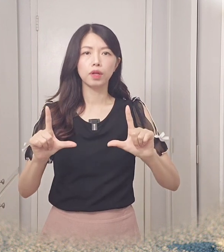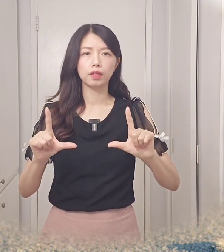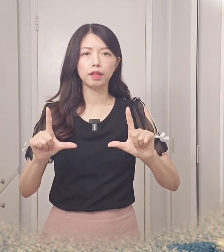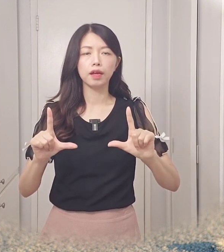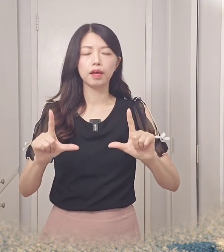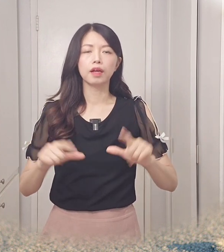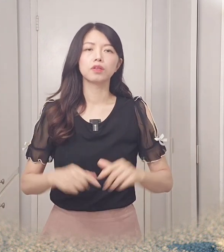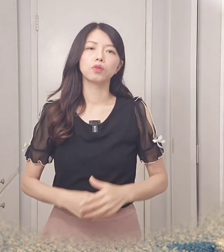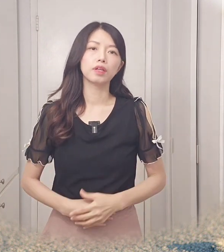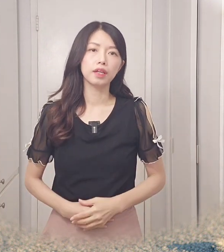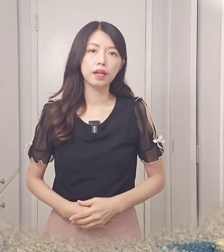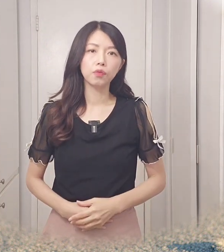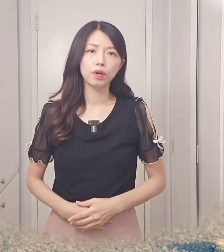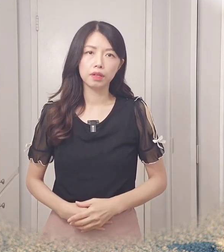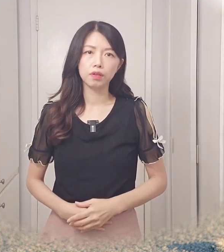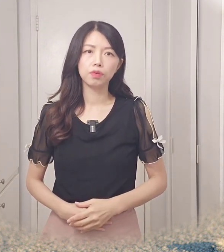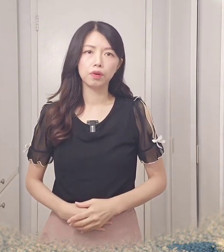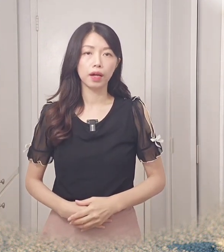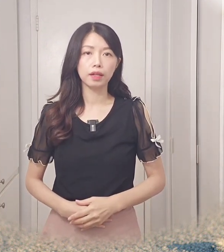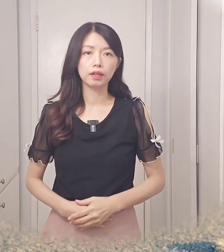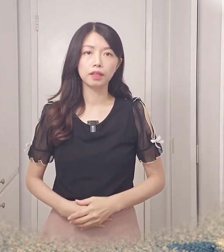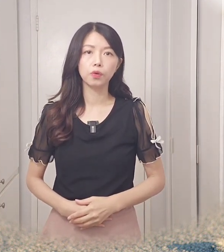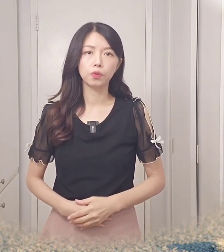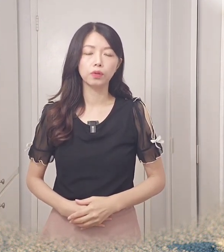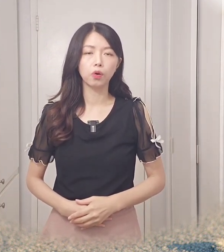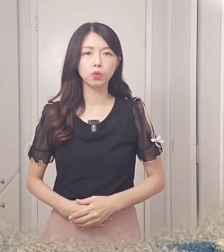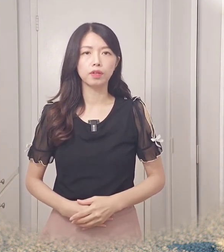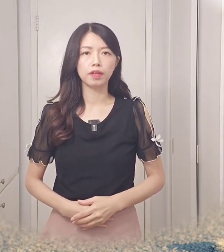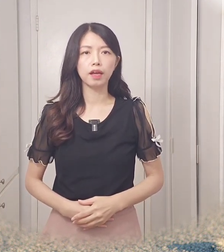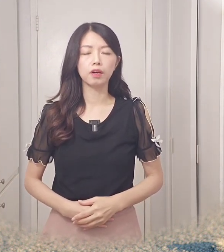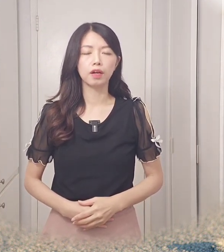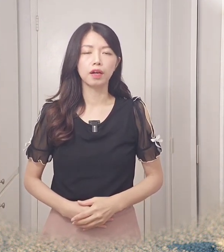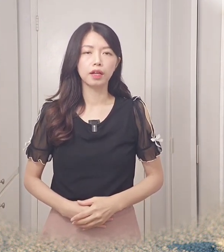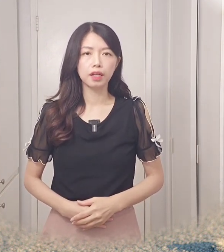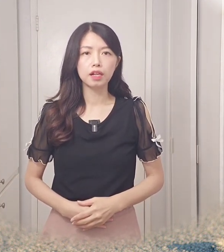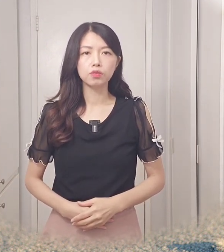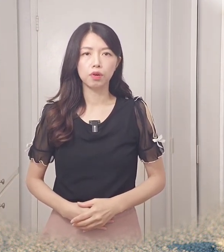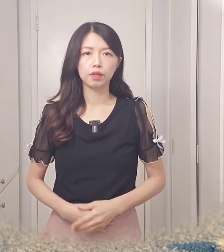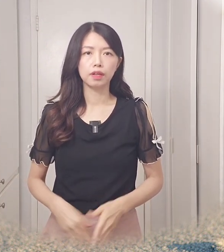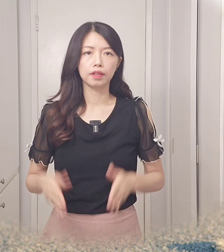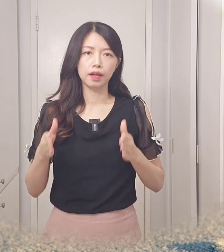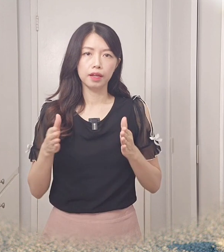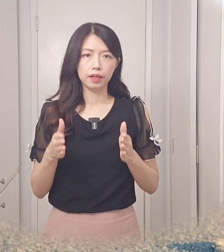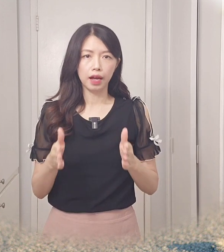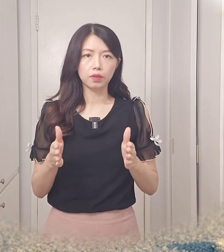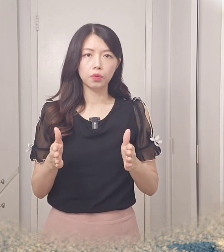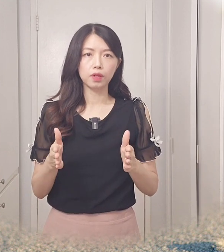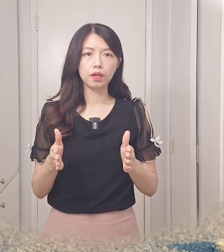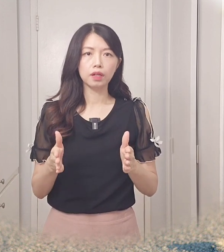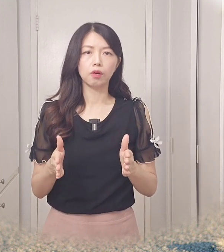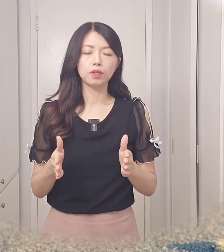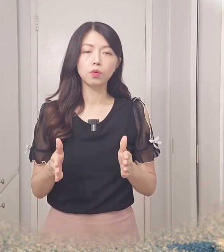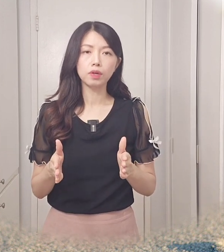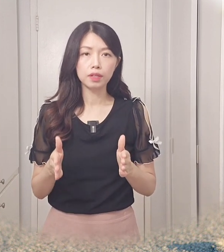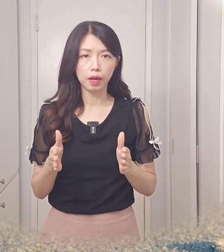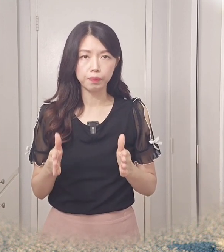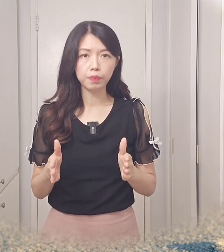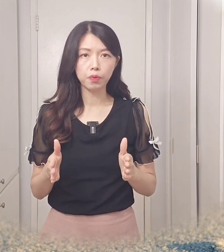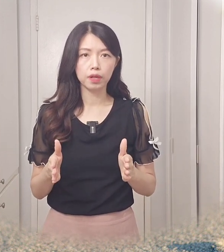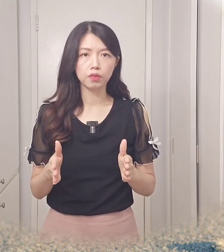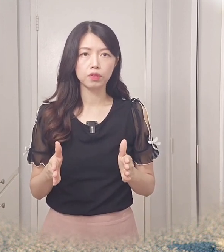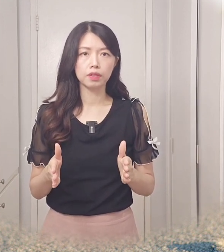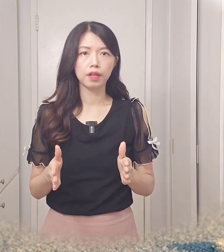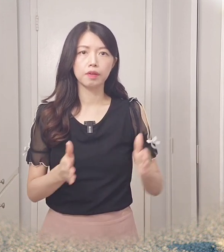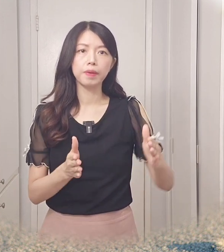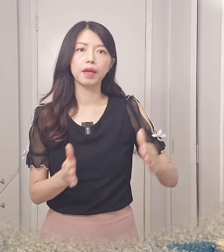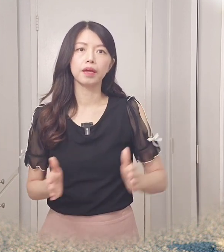하셔도 되는데 저는 길이라고 하는 뜻의 수어를 가사 그대로 넣어줬는데요. 길 수어는 양손을 이렇게 손끝이 앞을